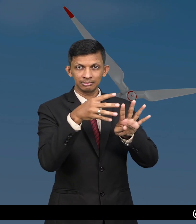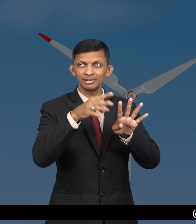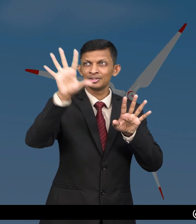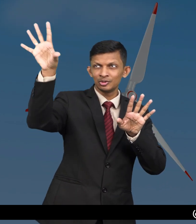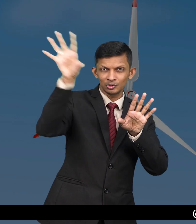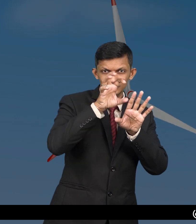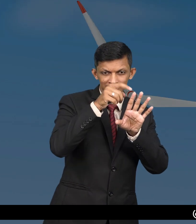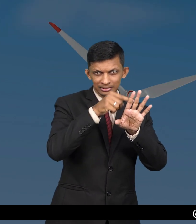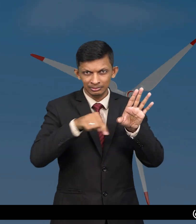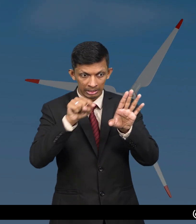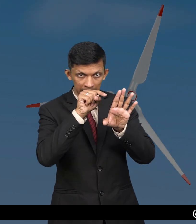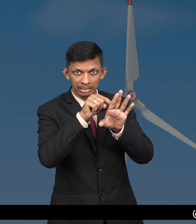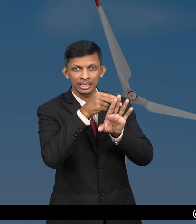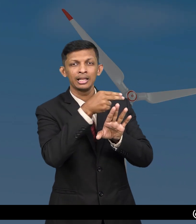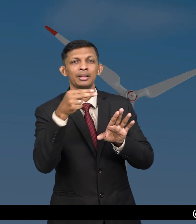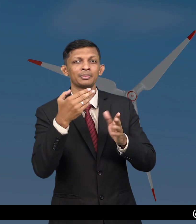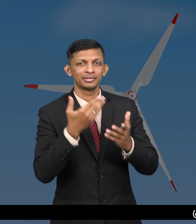சூரிய சக்தி.